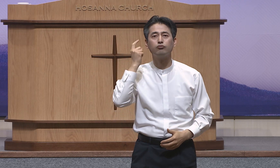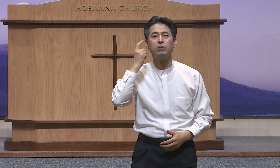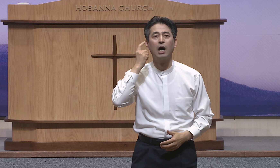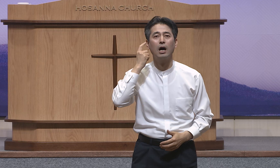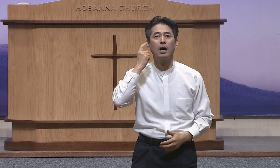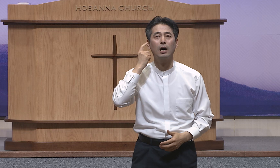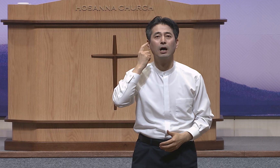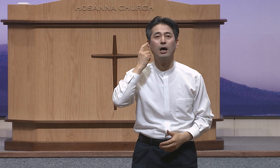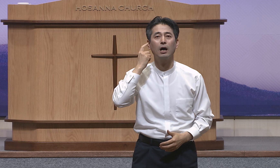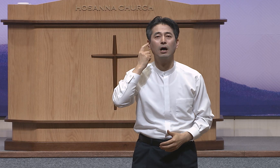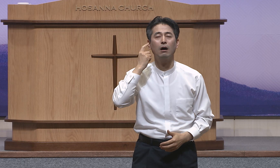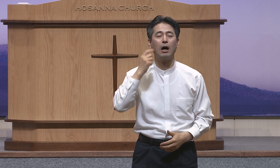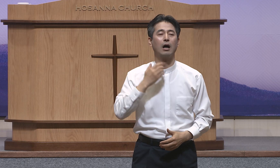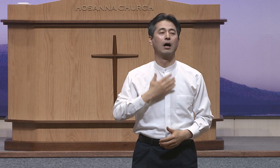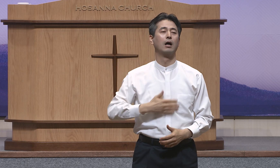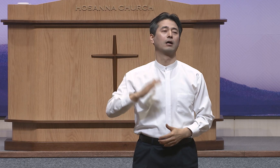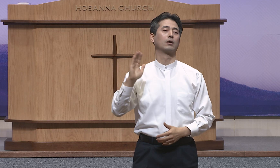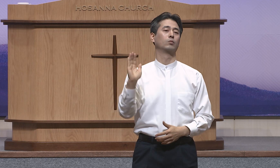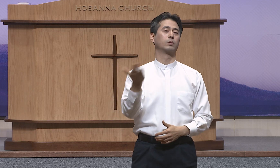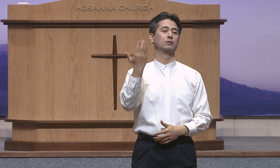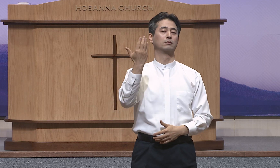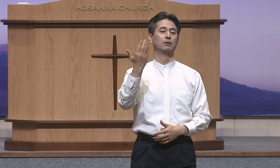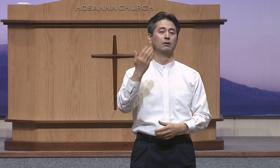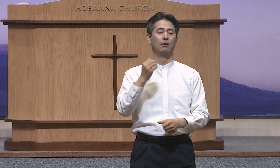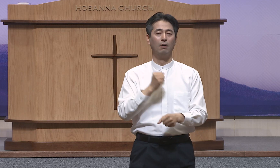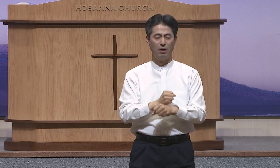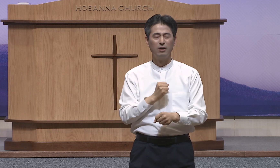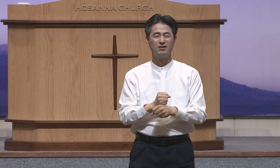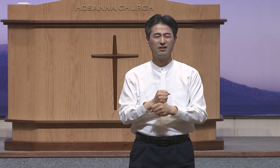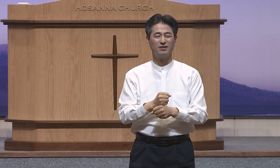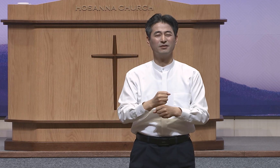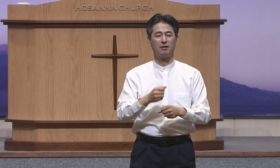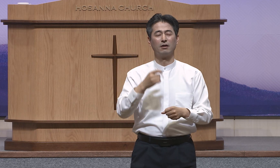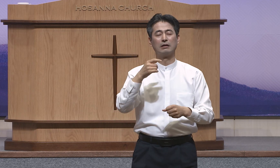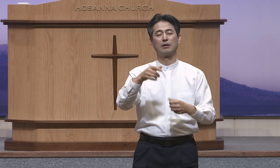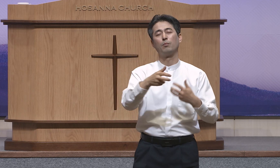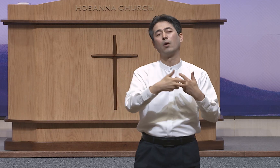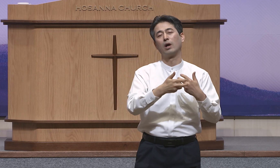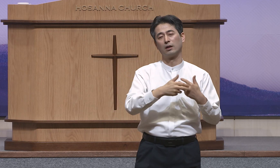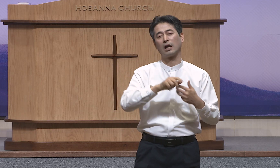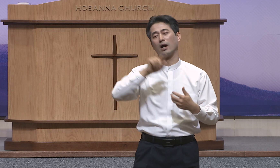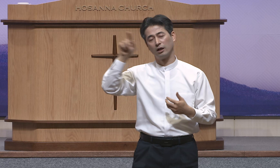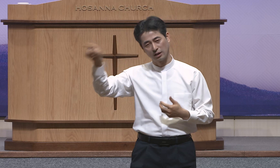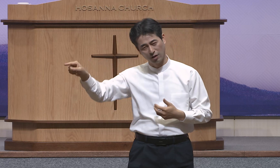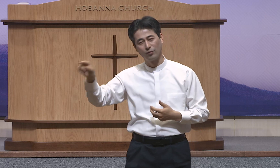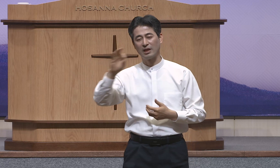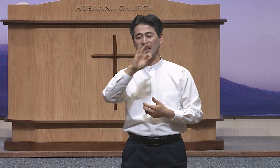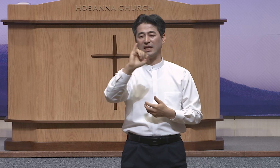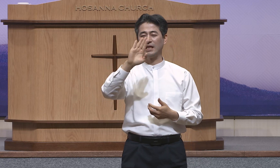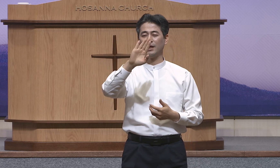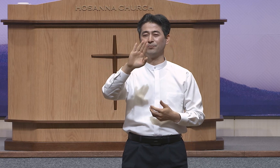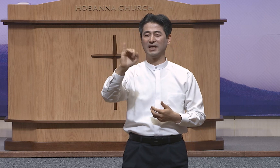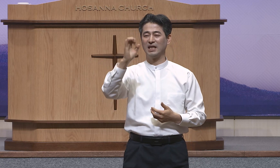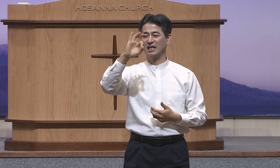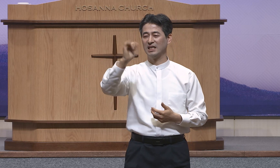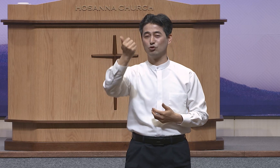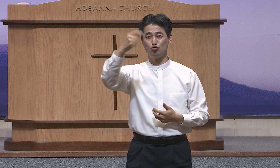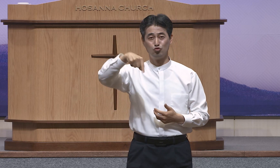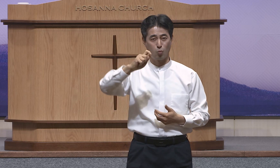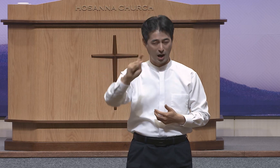놀래가지고 저 아이가 듣지 못하는구나라는 것을 알게 되셨습니다. 그래서 급히 이제 병원으로